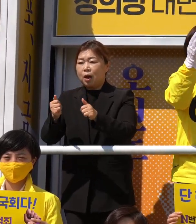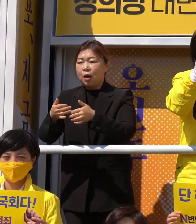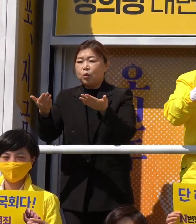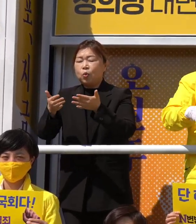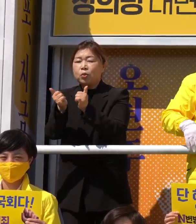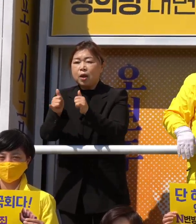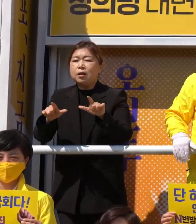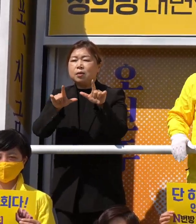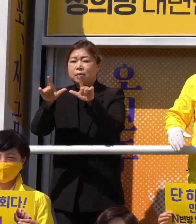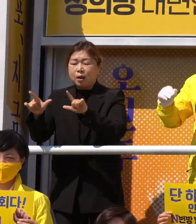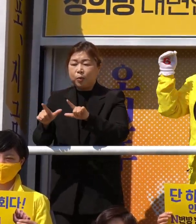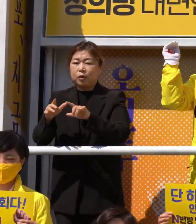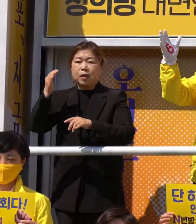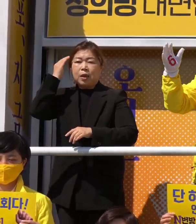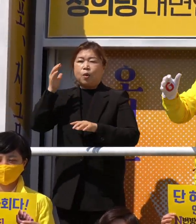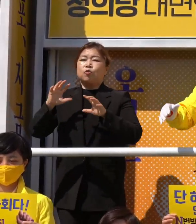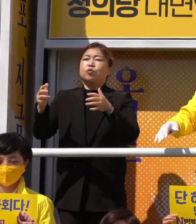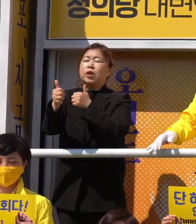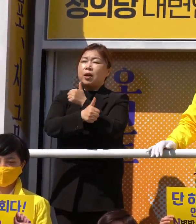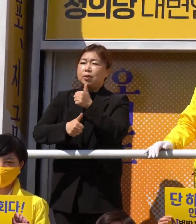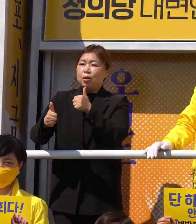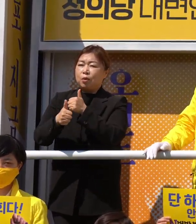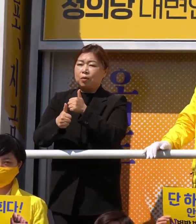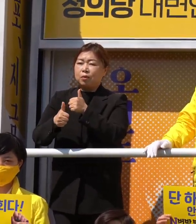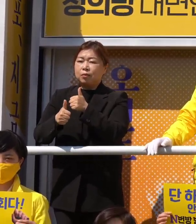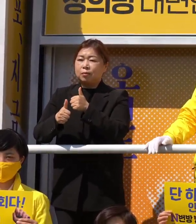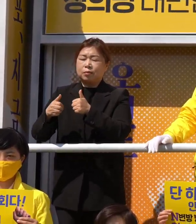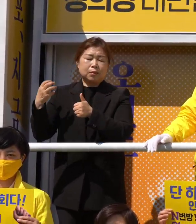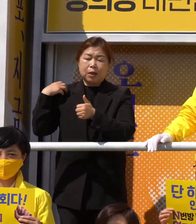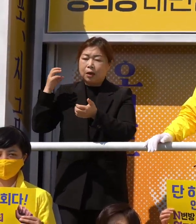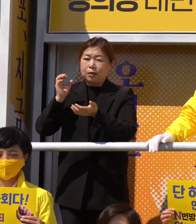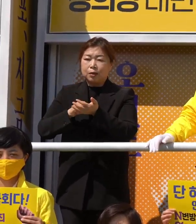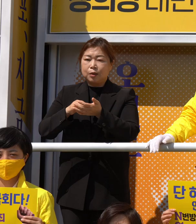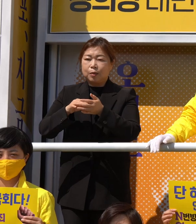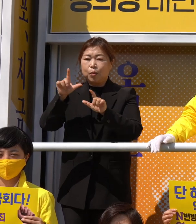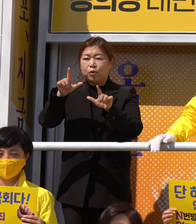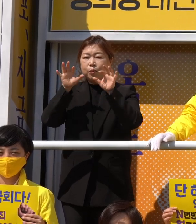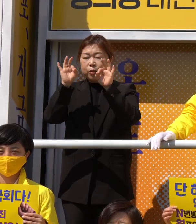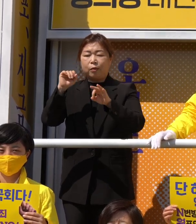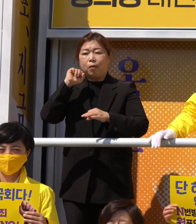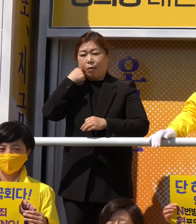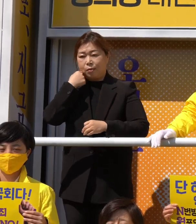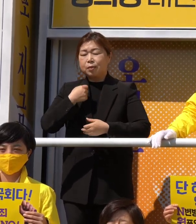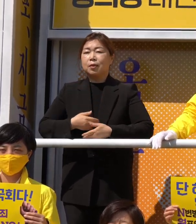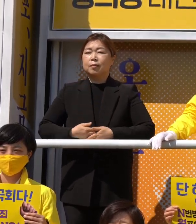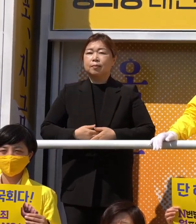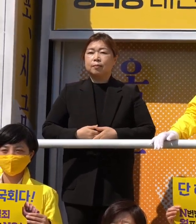대한민국 국회에서 그 목소리는 들을 수 없을 것입니다.